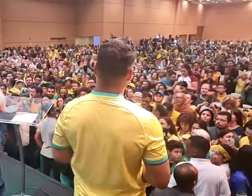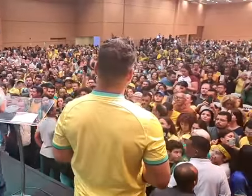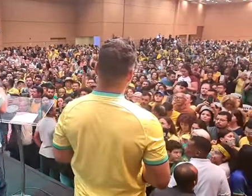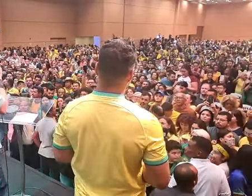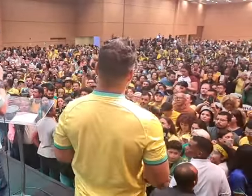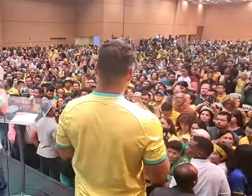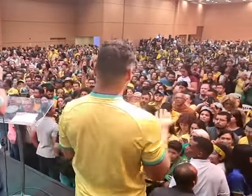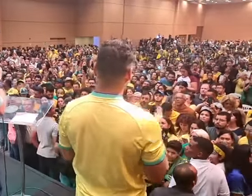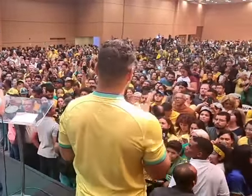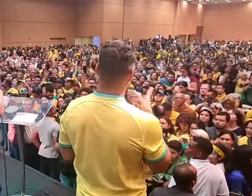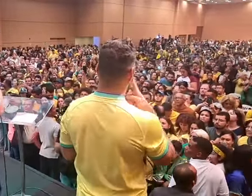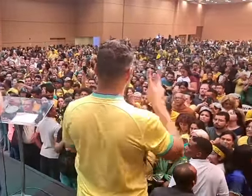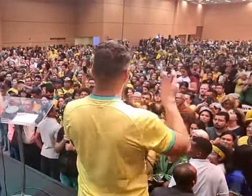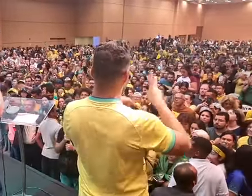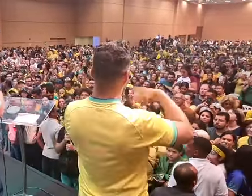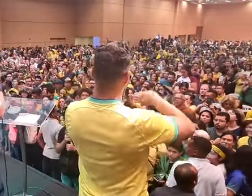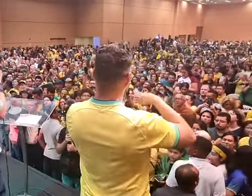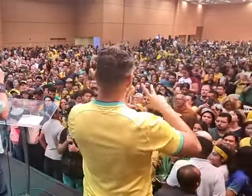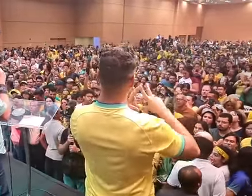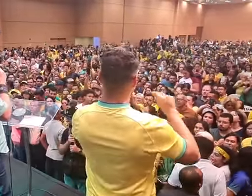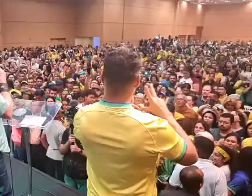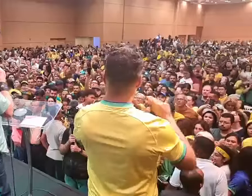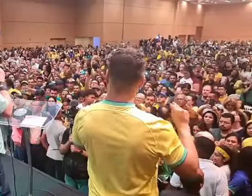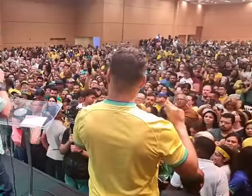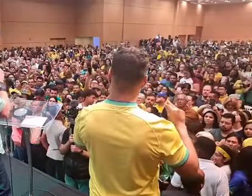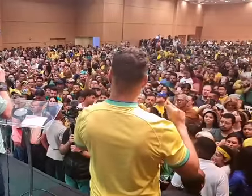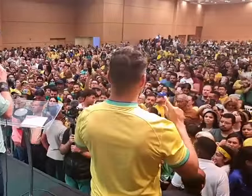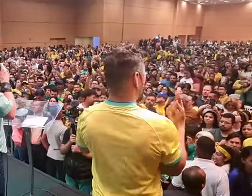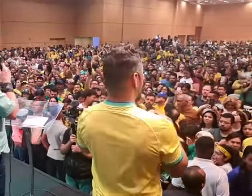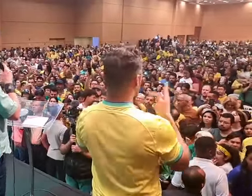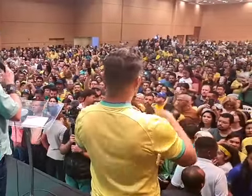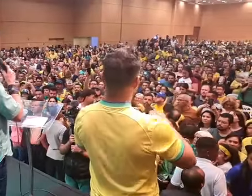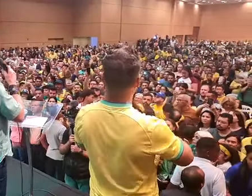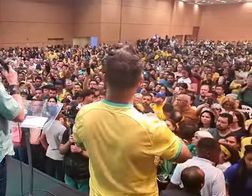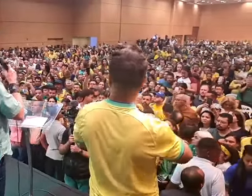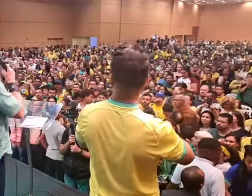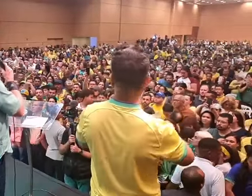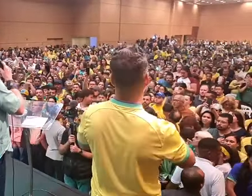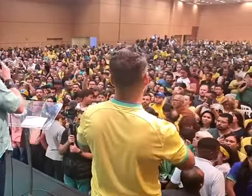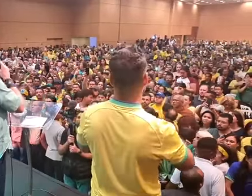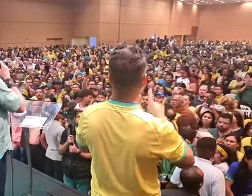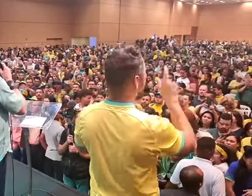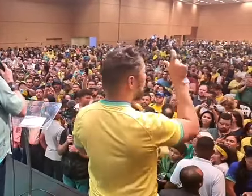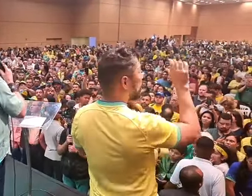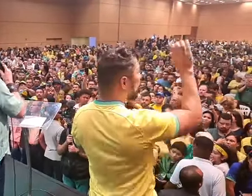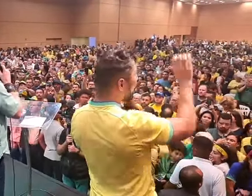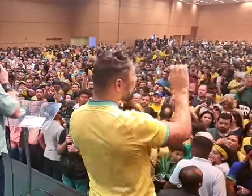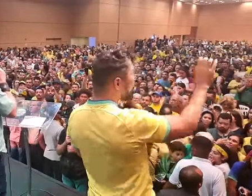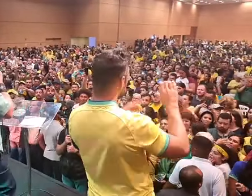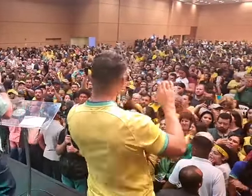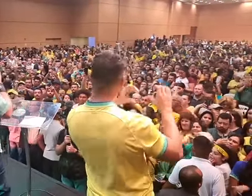E quando se fala em Nicarágua, nós somos irmãos, nós somos cristãos,